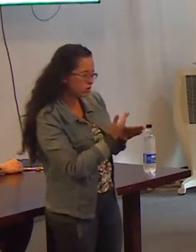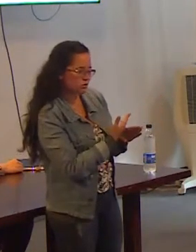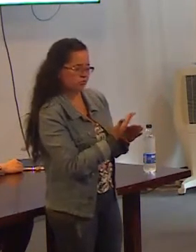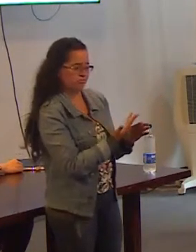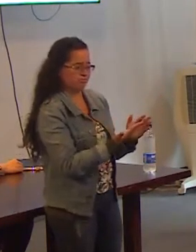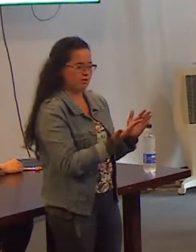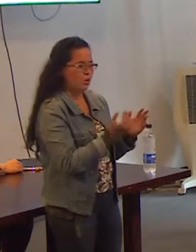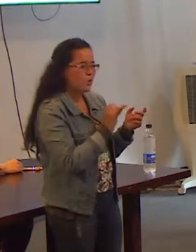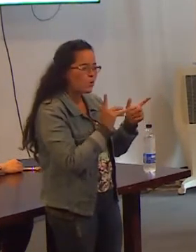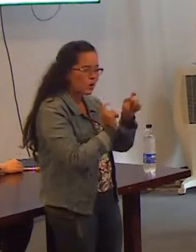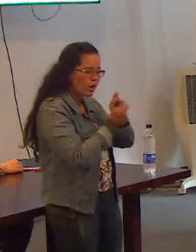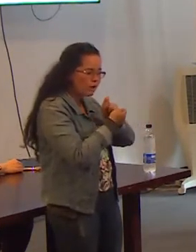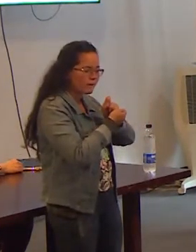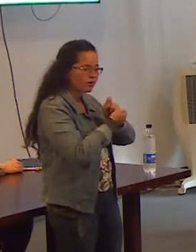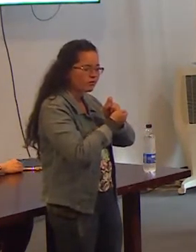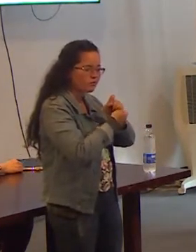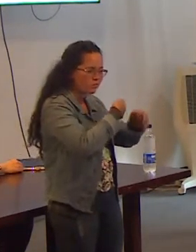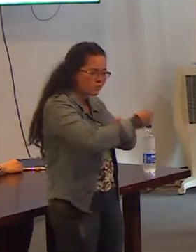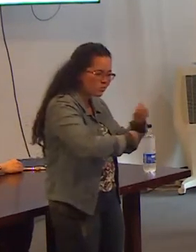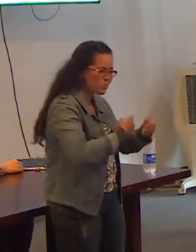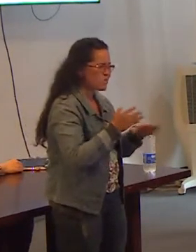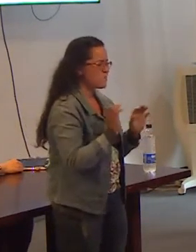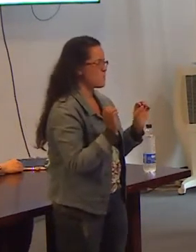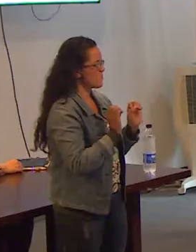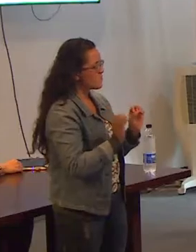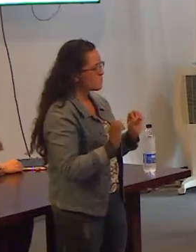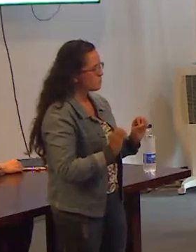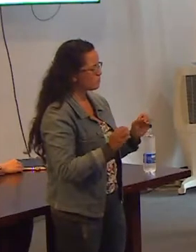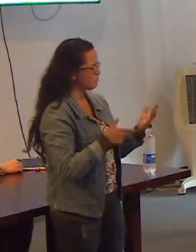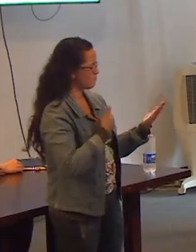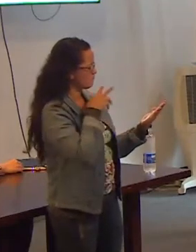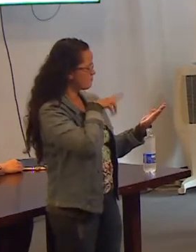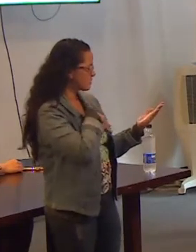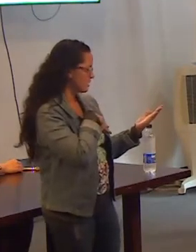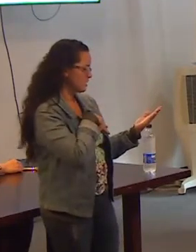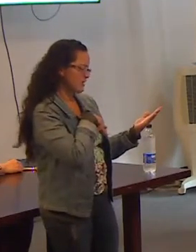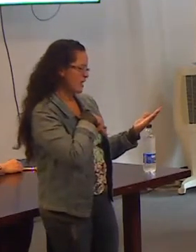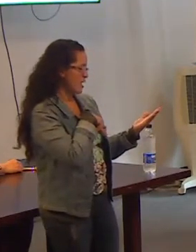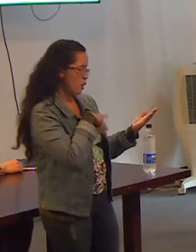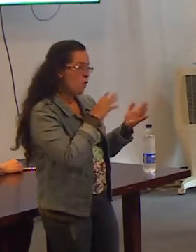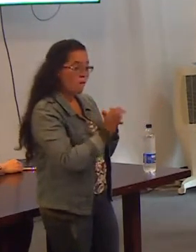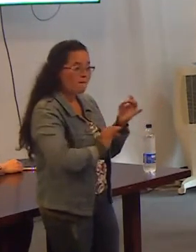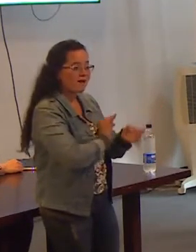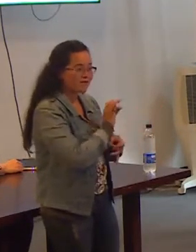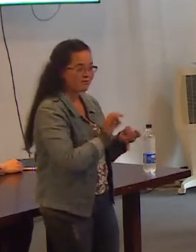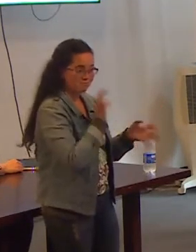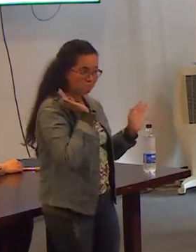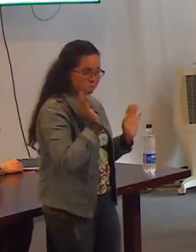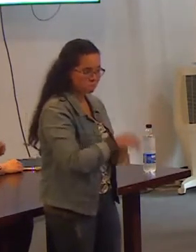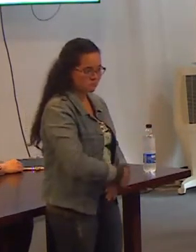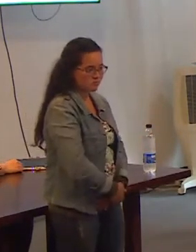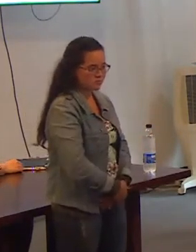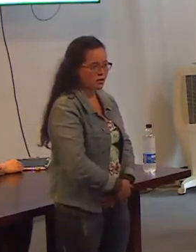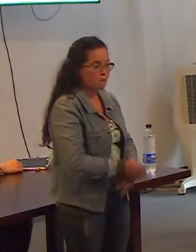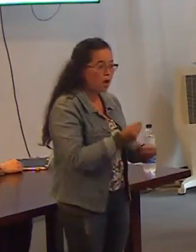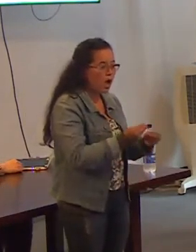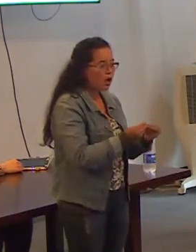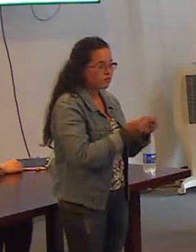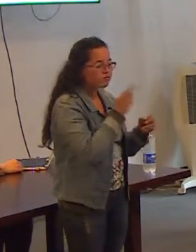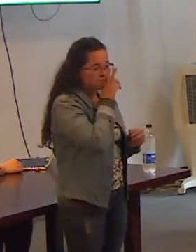tenemos que replantear procesos o si definitivamente lo que estamos haciendo está perfecto. para luego poder obtener todos